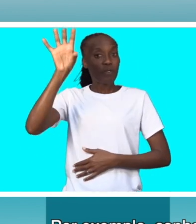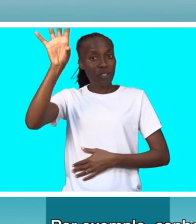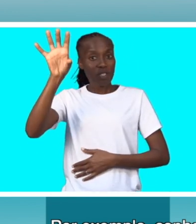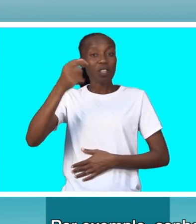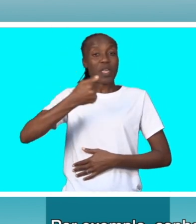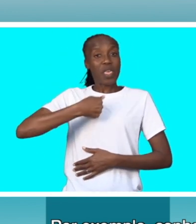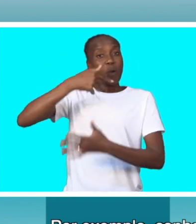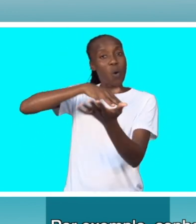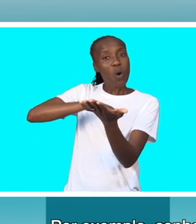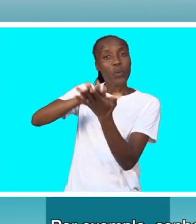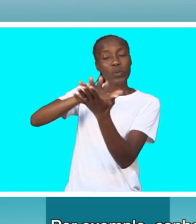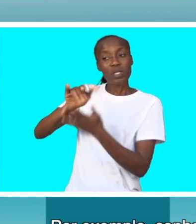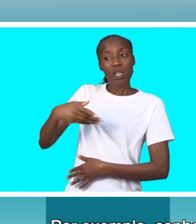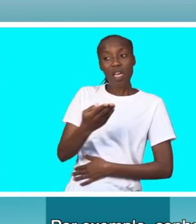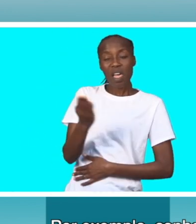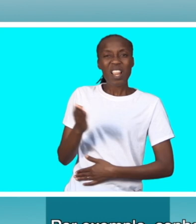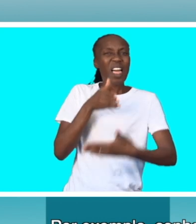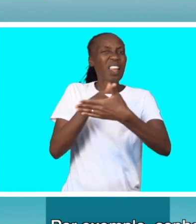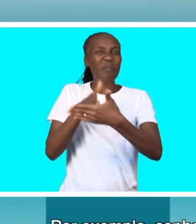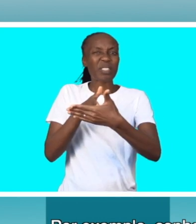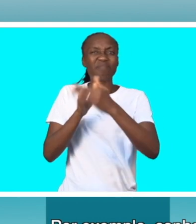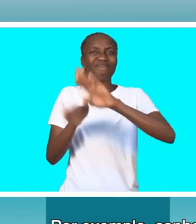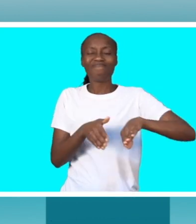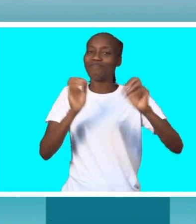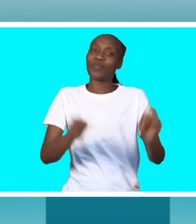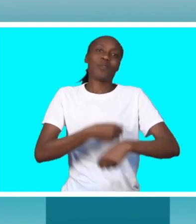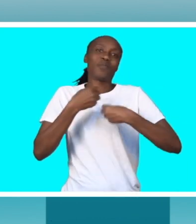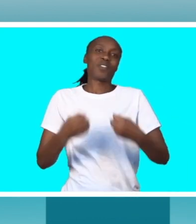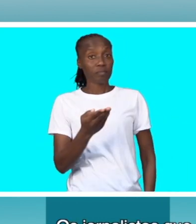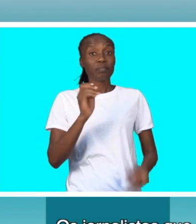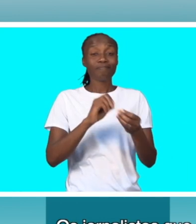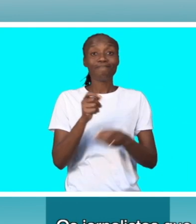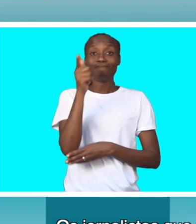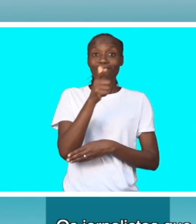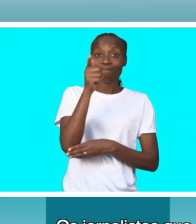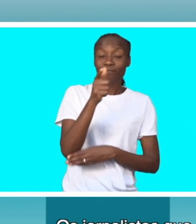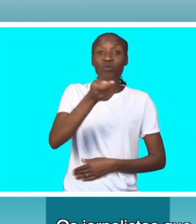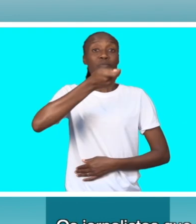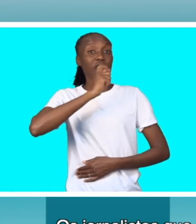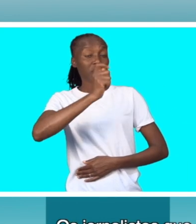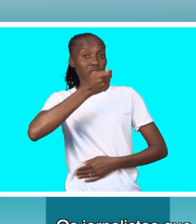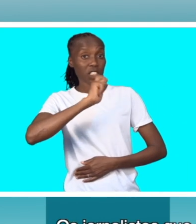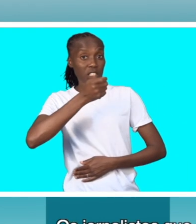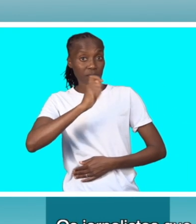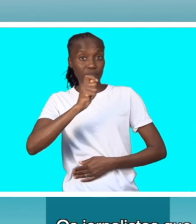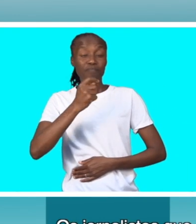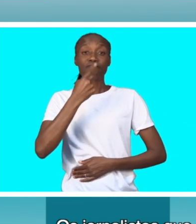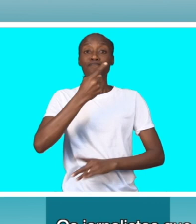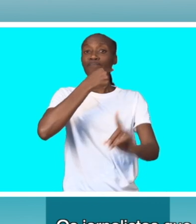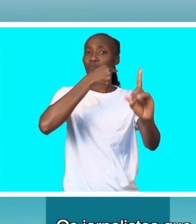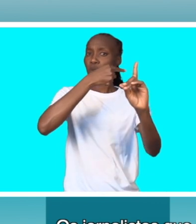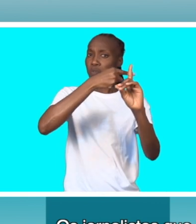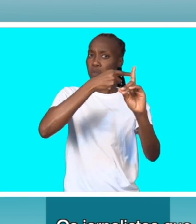Eu aconselho a eles também Não se limitarem Não pararem de praticar o desporto Os jornalistas Que cobriram o festival